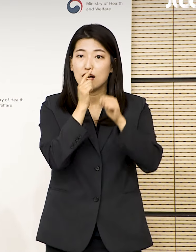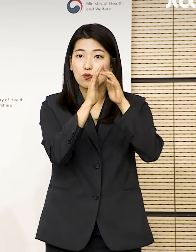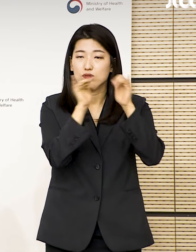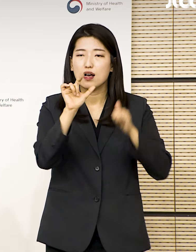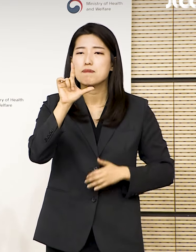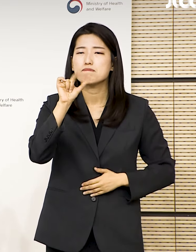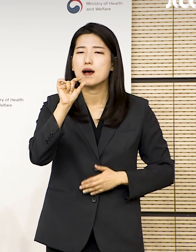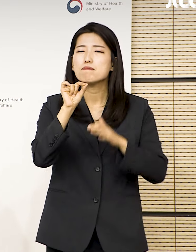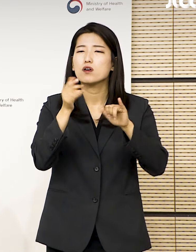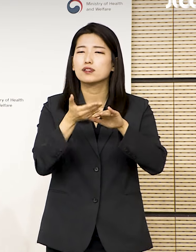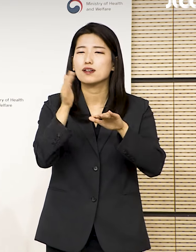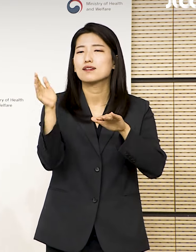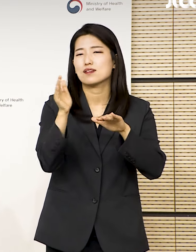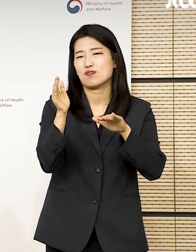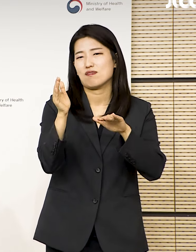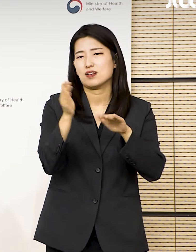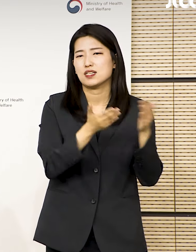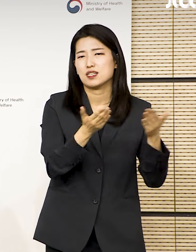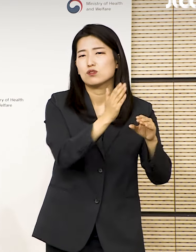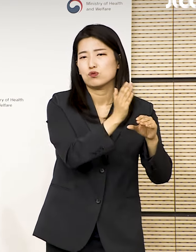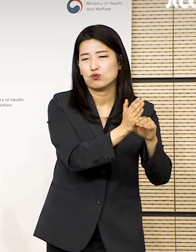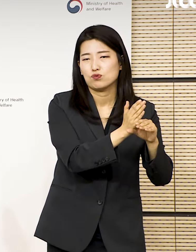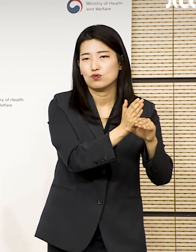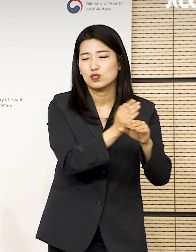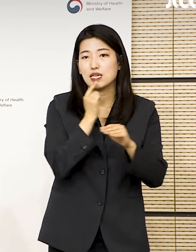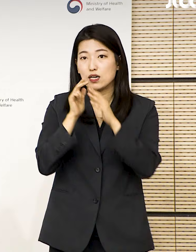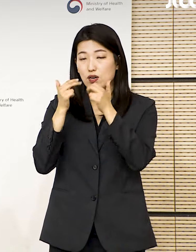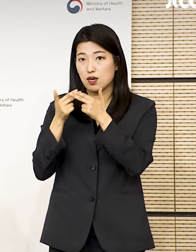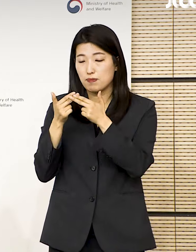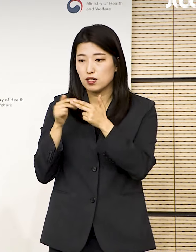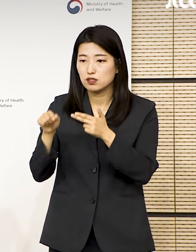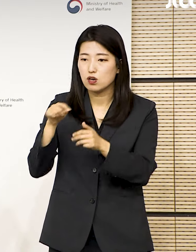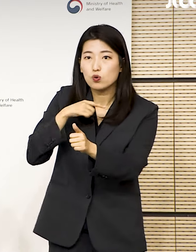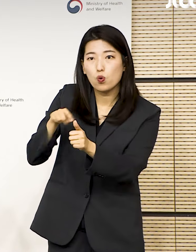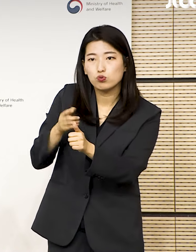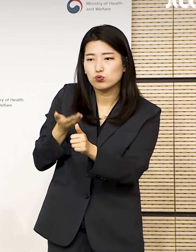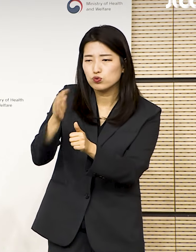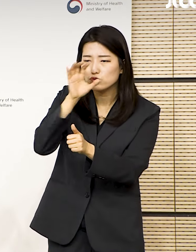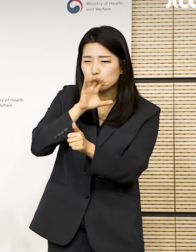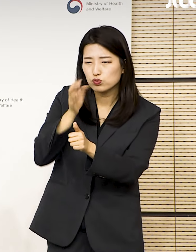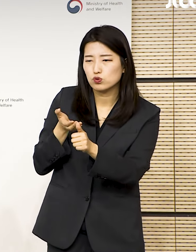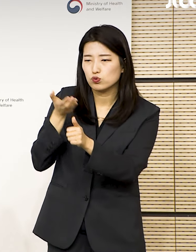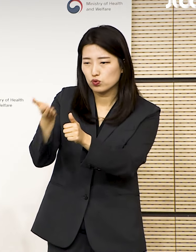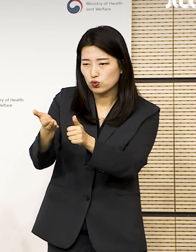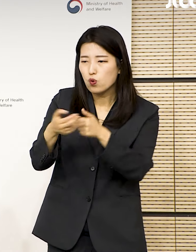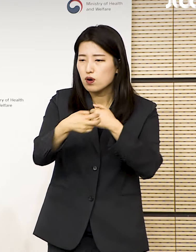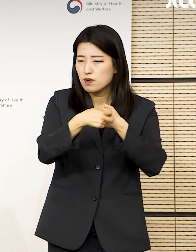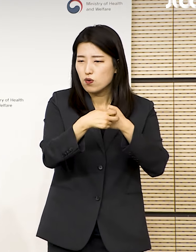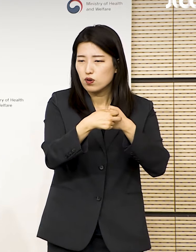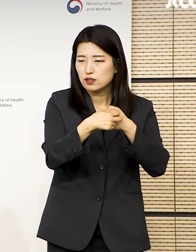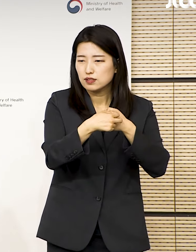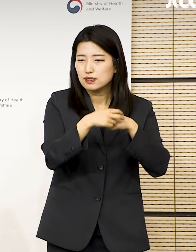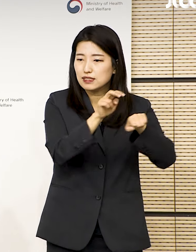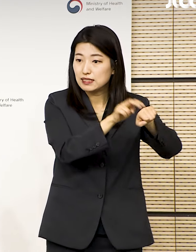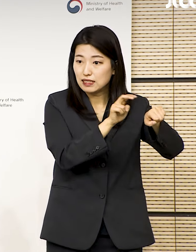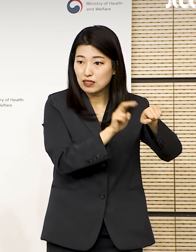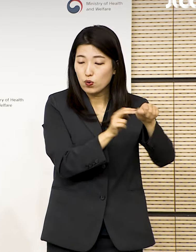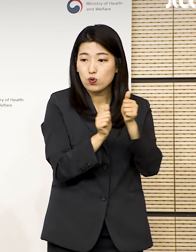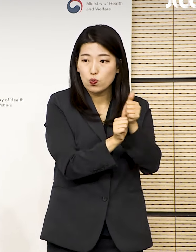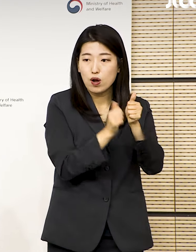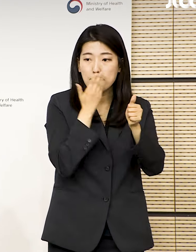있고 간호 협회를 통해 교육 프로그램을 제공하고 있으며 현장에서 어려움 어려움이 없도록 지원을 더욱